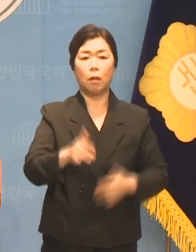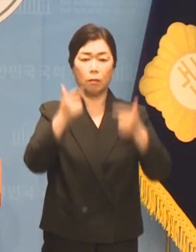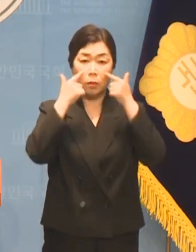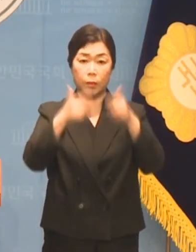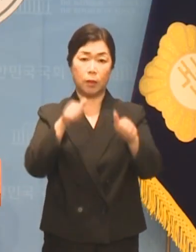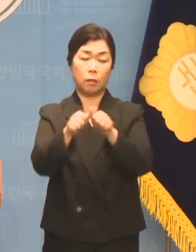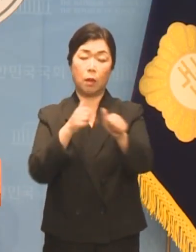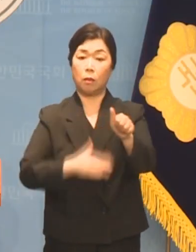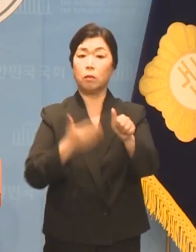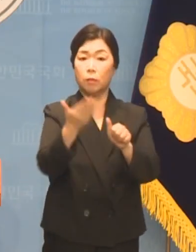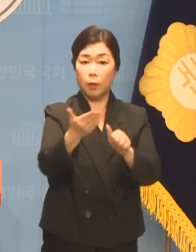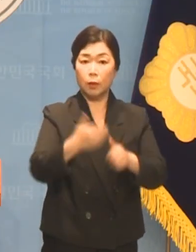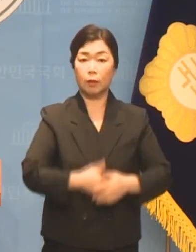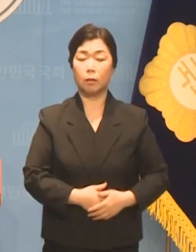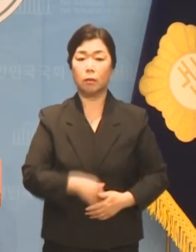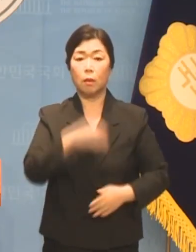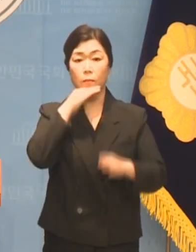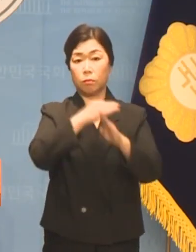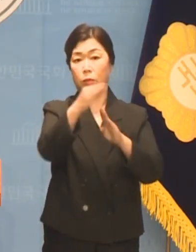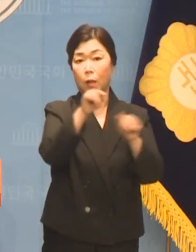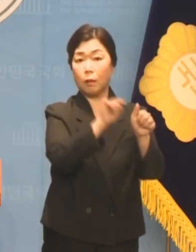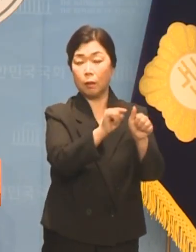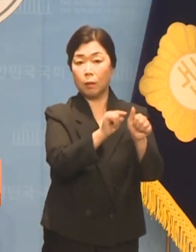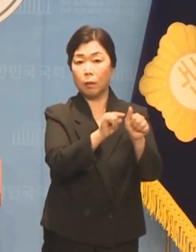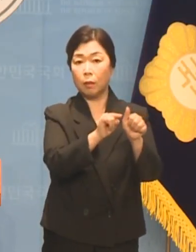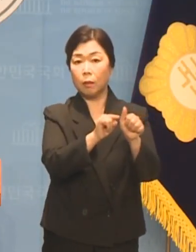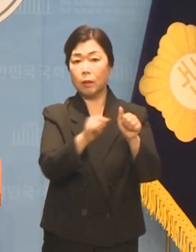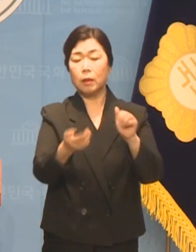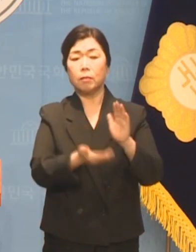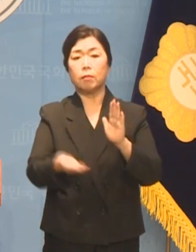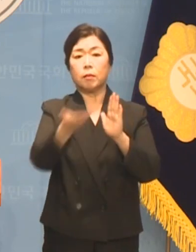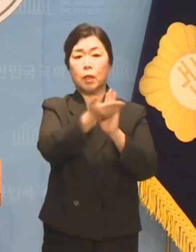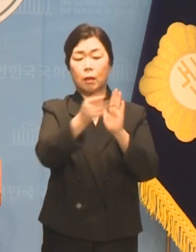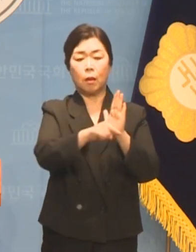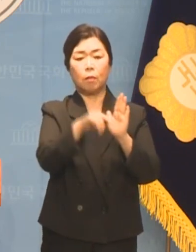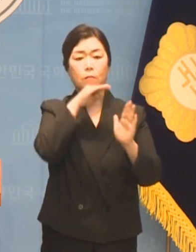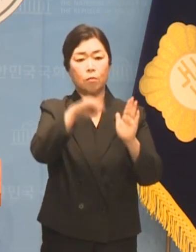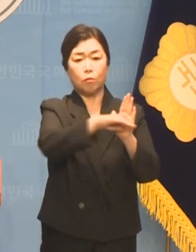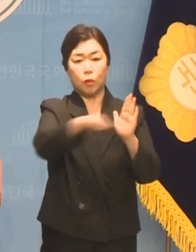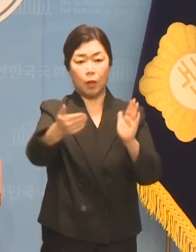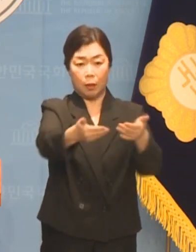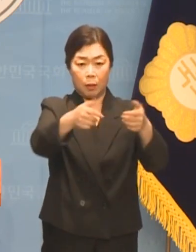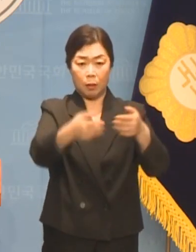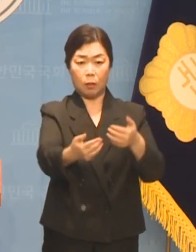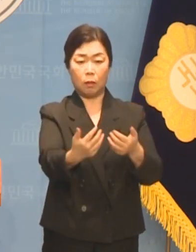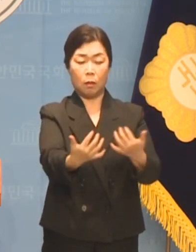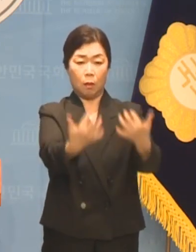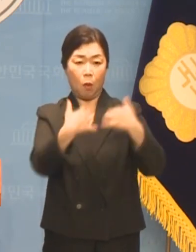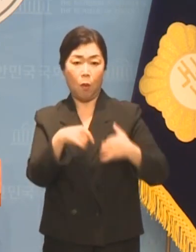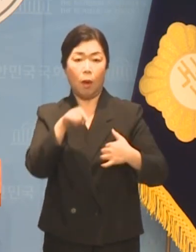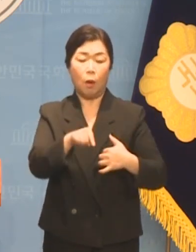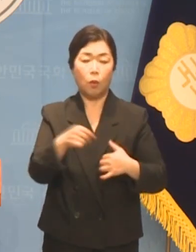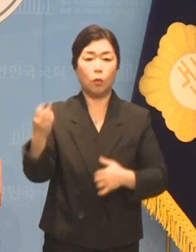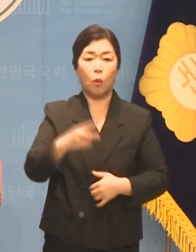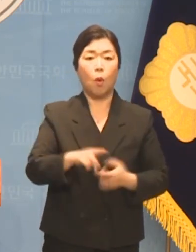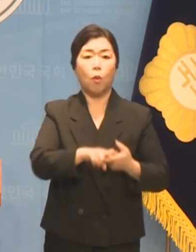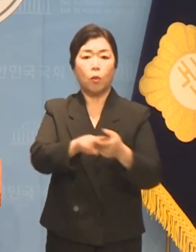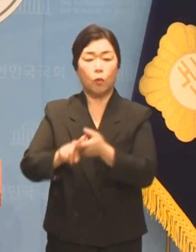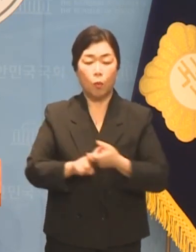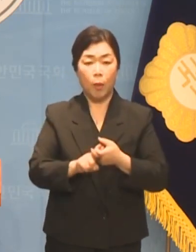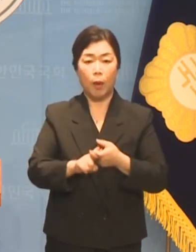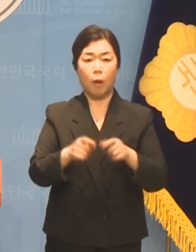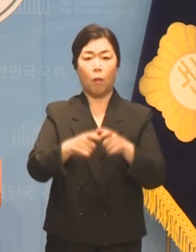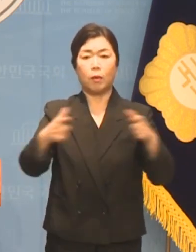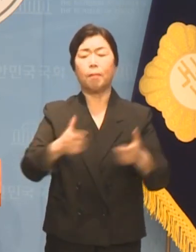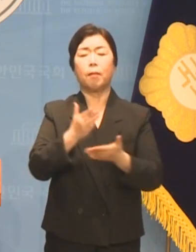분명히 경고합니다. 북한의 레드라인 침범이 현실화되거나 동맹의 확장 억제